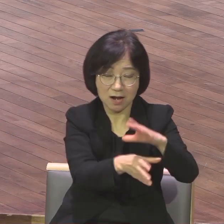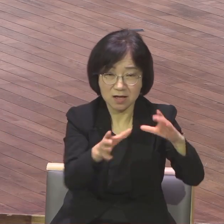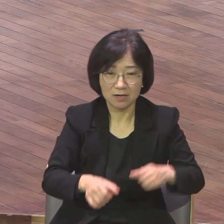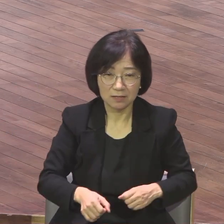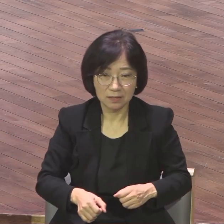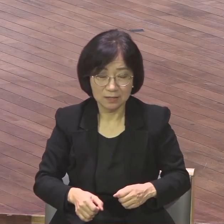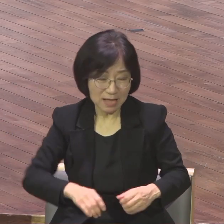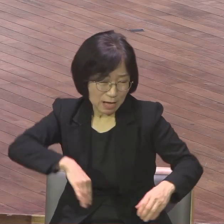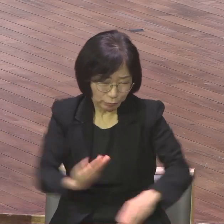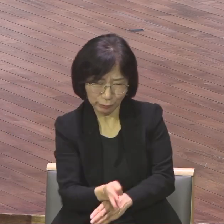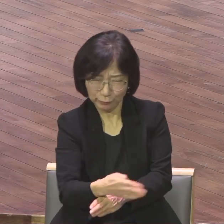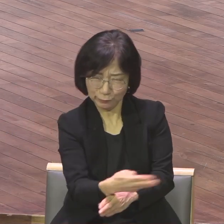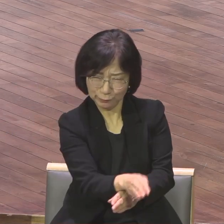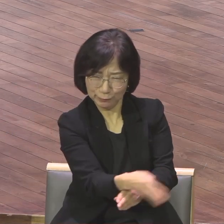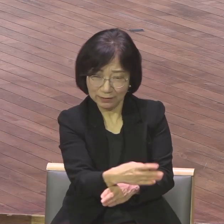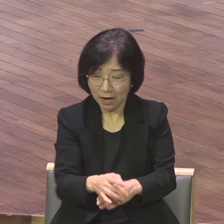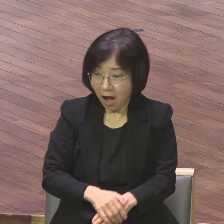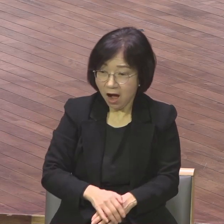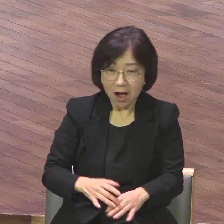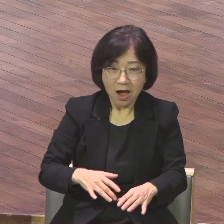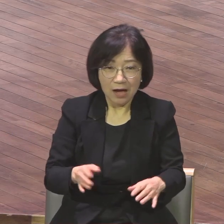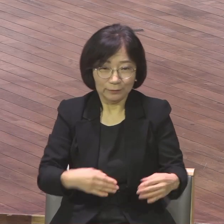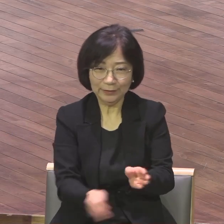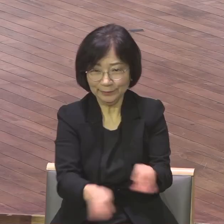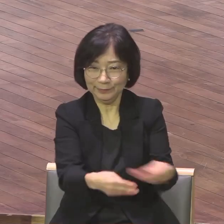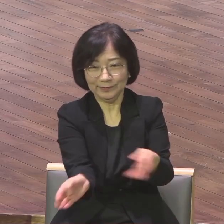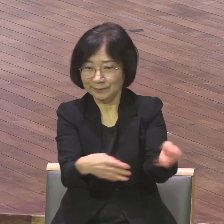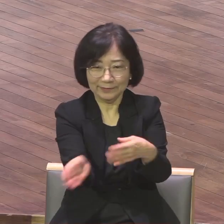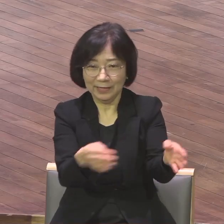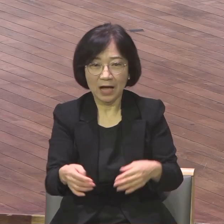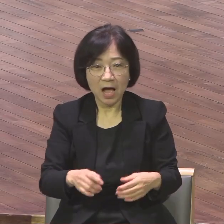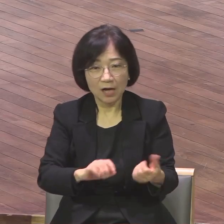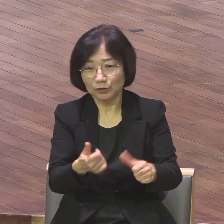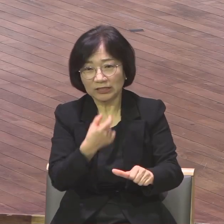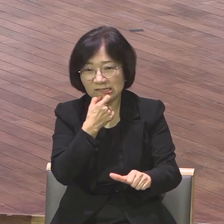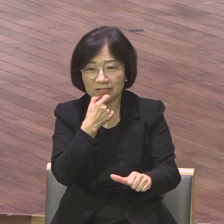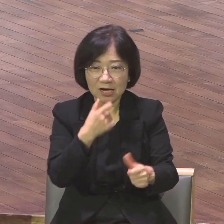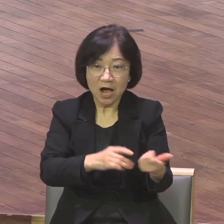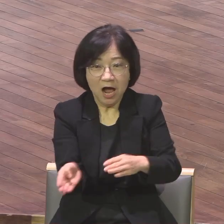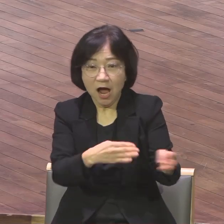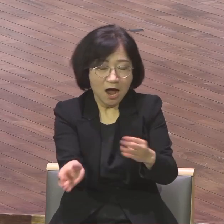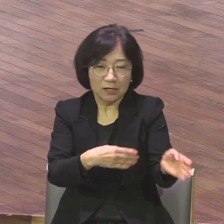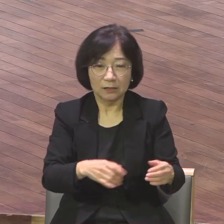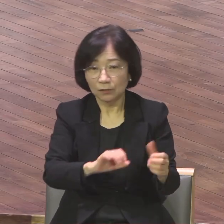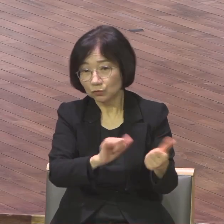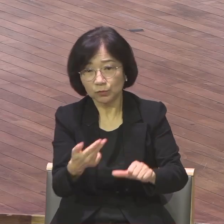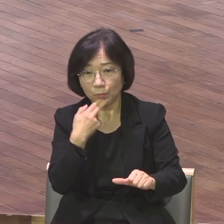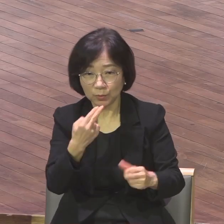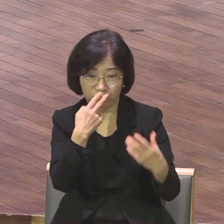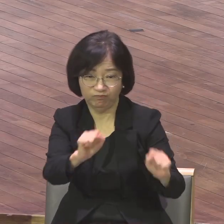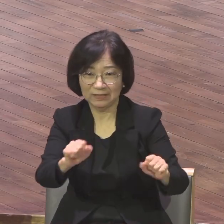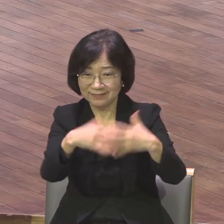살아남으려고 돌다 보니까 도착을 했는데 막 연어들이 팔팔팔 살아나고 가격이 엄청 비싼 거예요.